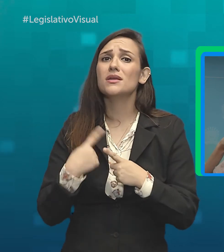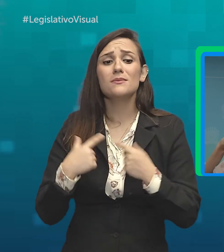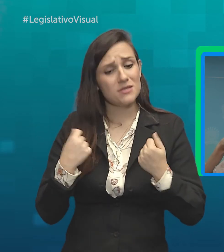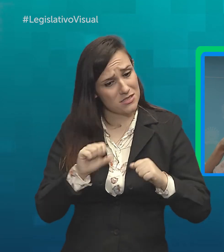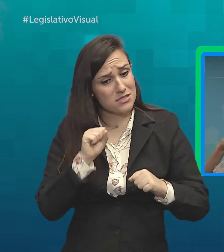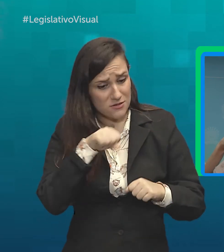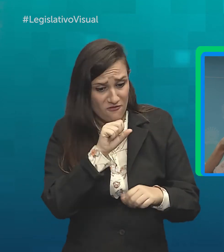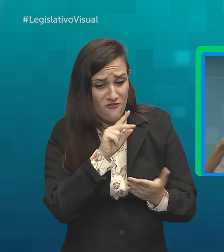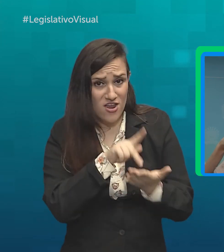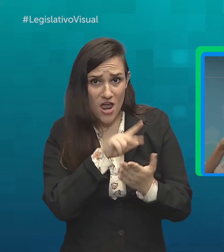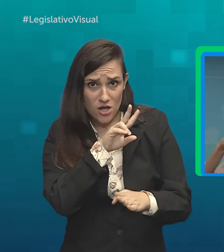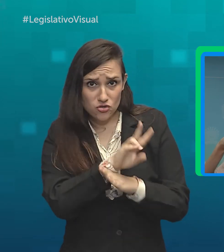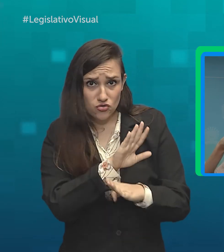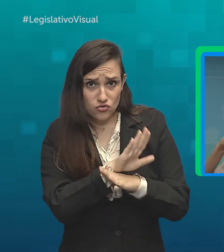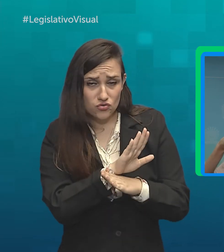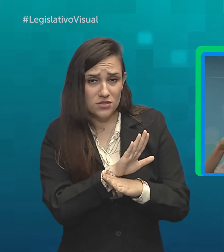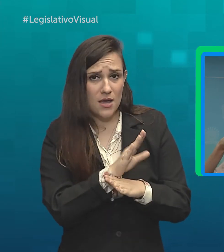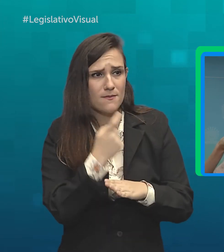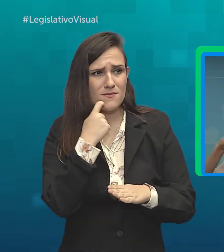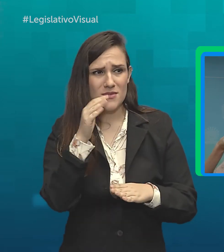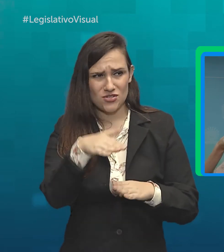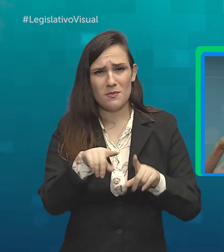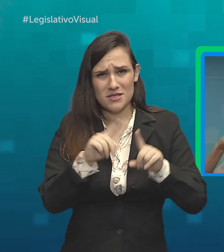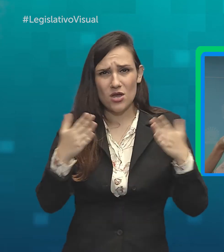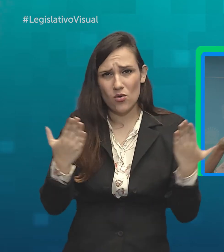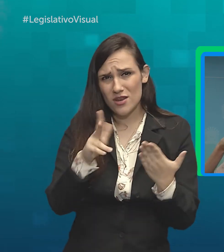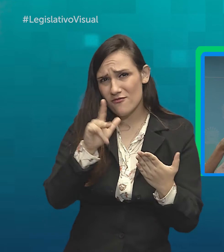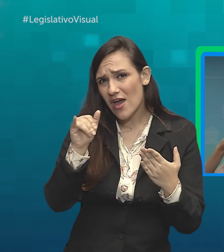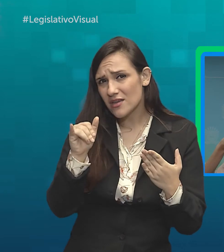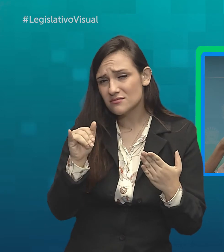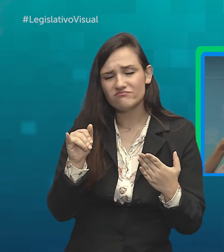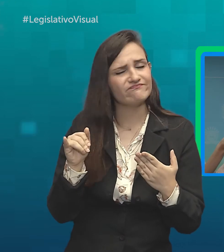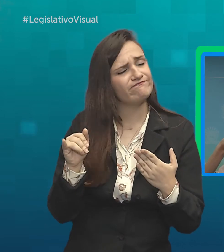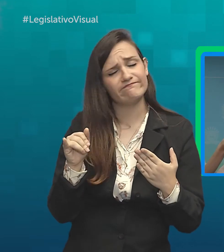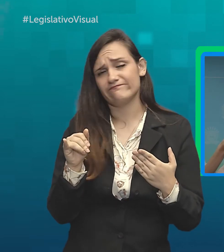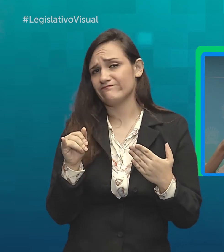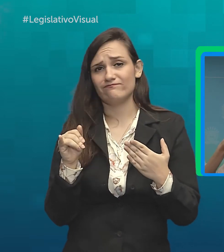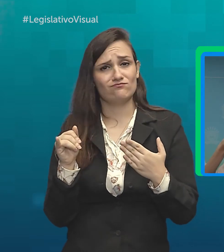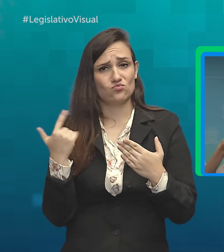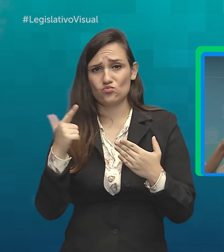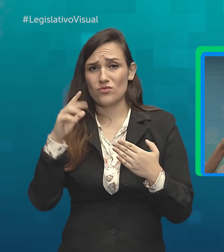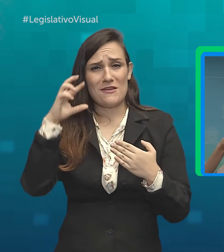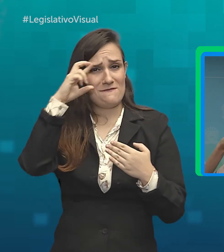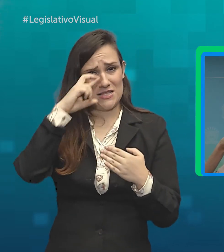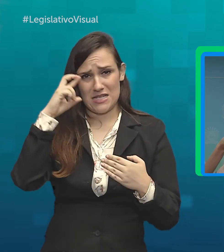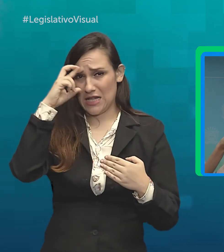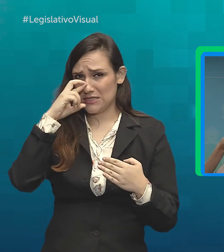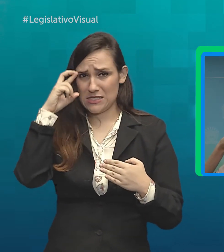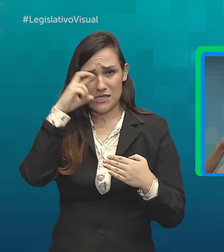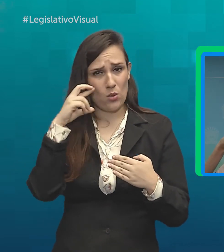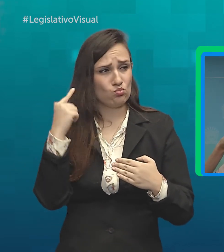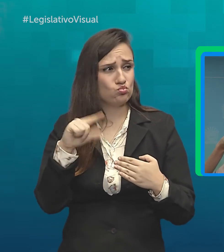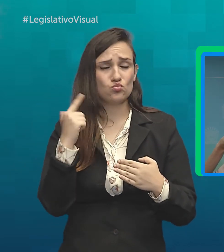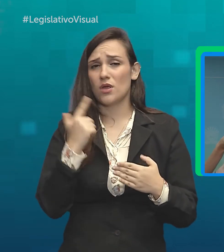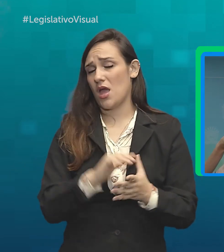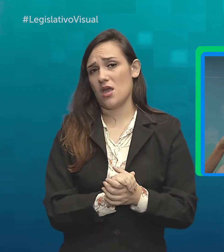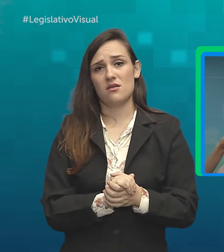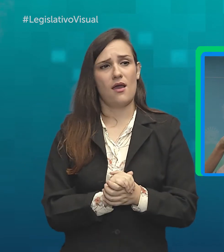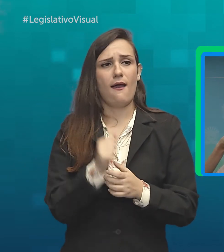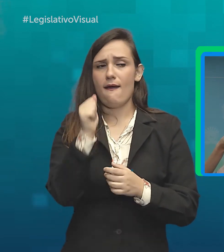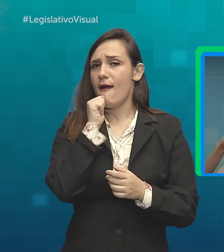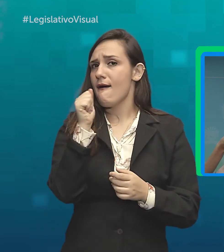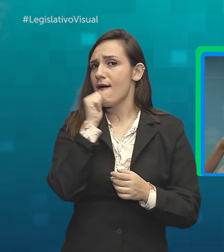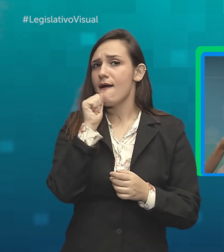que preserve as espécies. Da forma como ficou aí, não vai preservar, até porque não tem fiscalização, as pescas